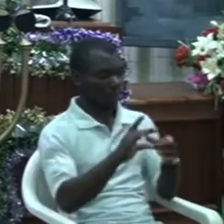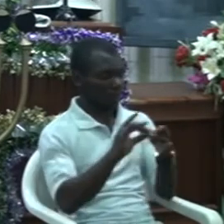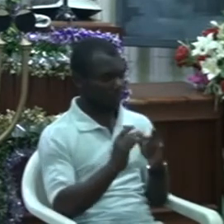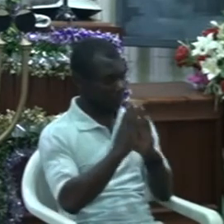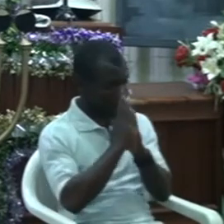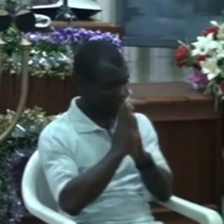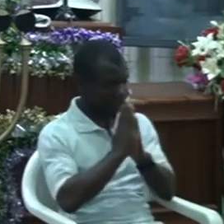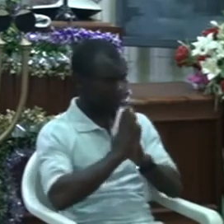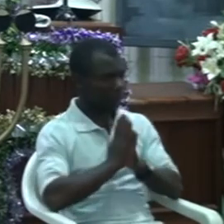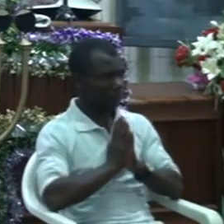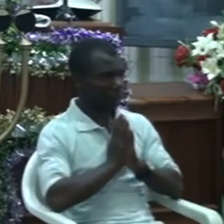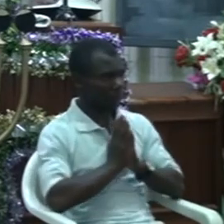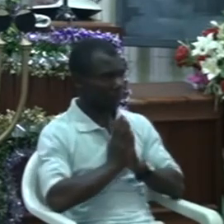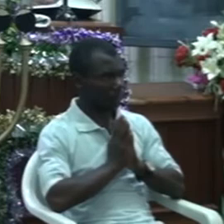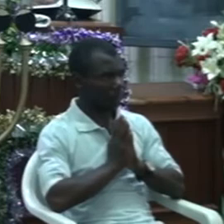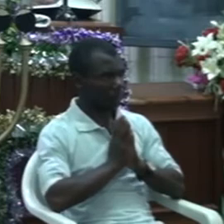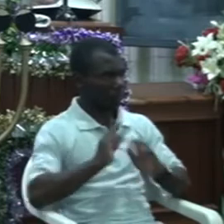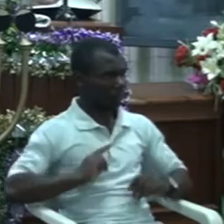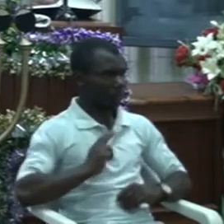de prier.